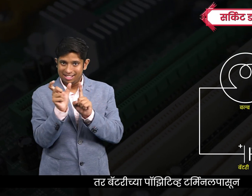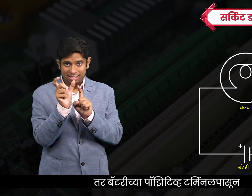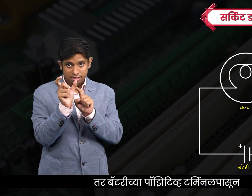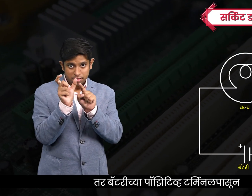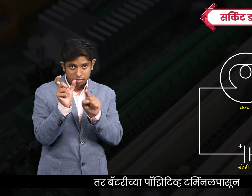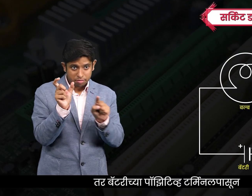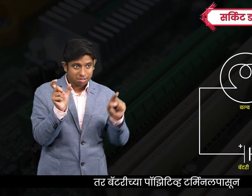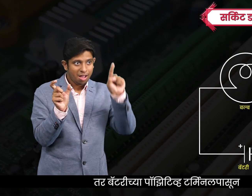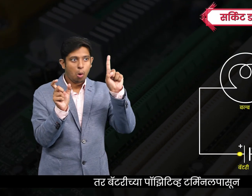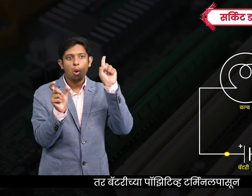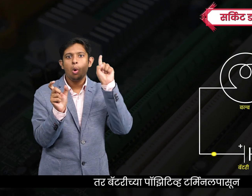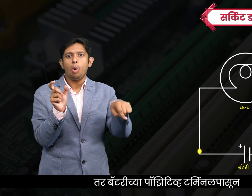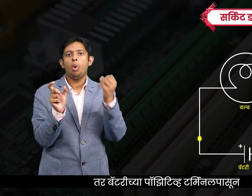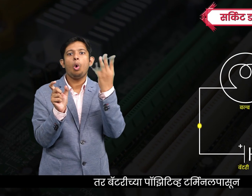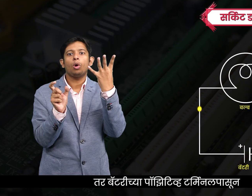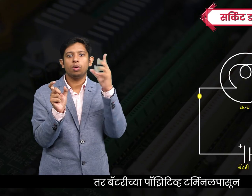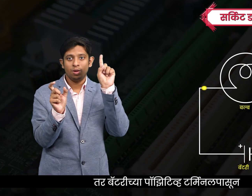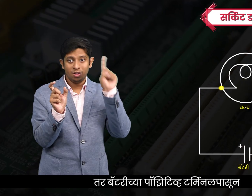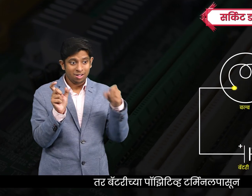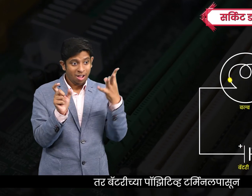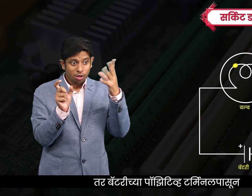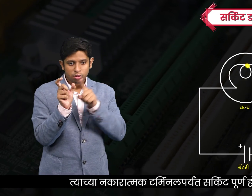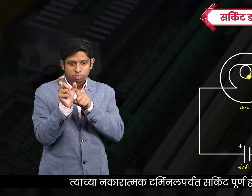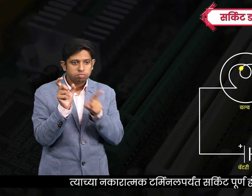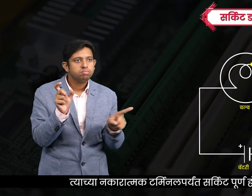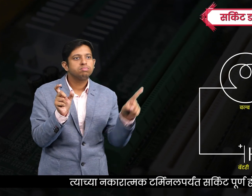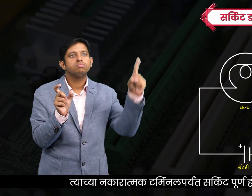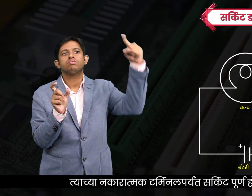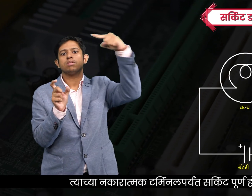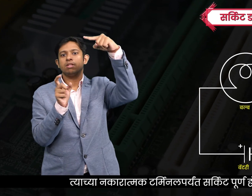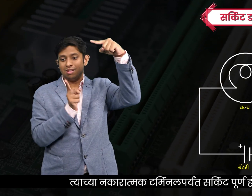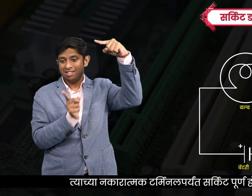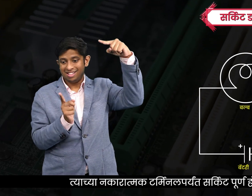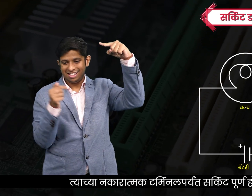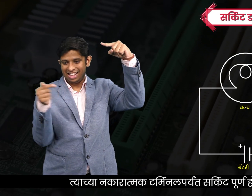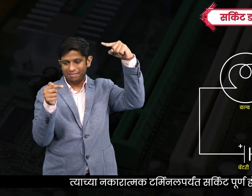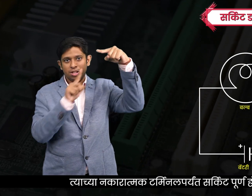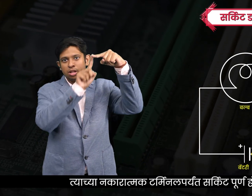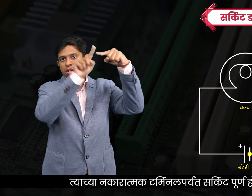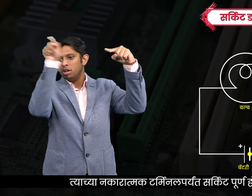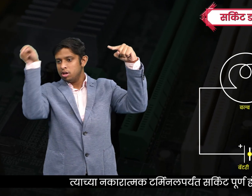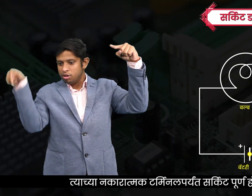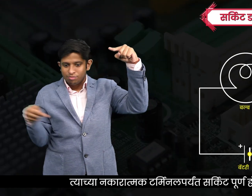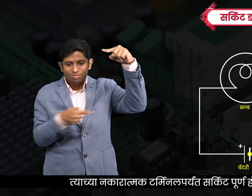तर बॅटरीचा पॉझिटिव्ह टर्मिनलपासून त्याच्या नकारात्मक टर्मिनलपर्यंत सर्किट पूर्ण होतो.